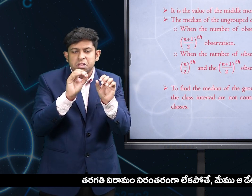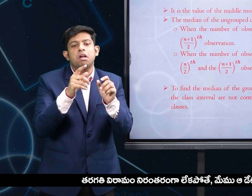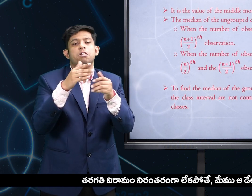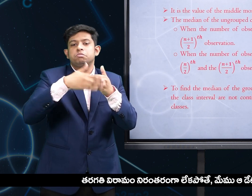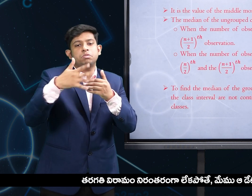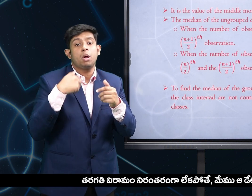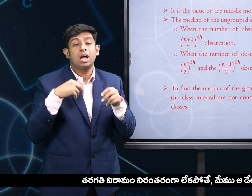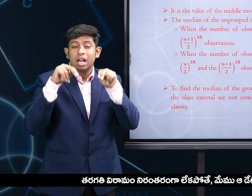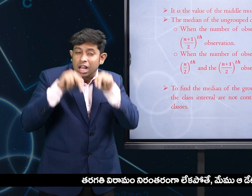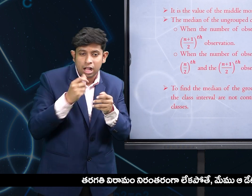మార్చాలి.